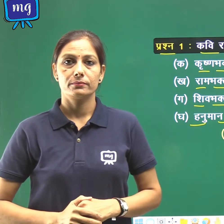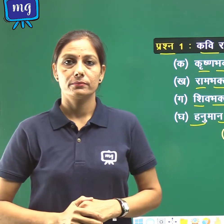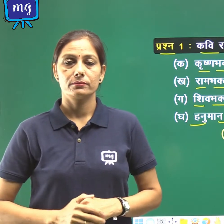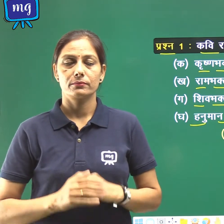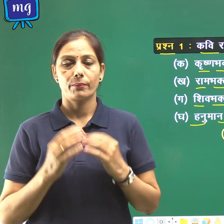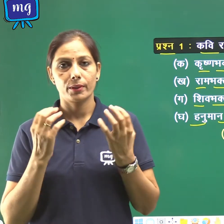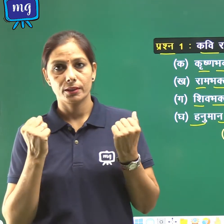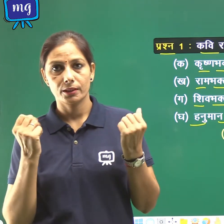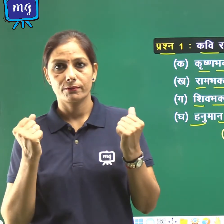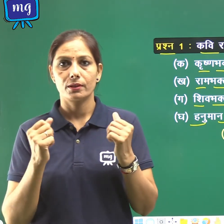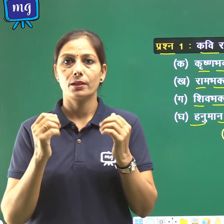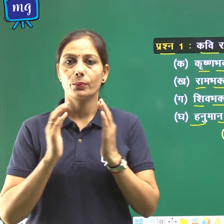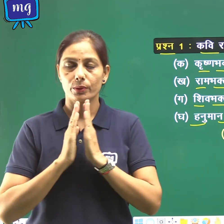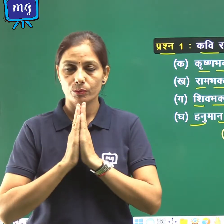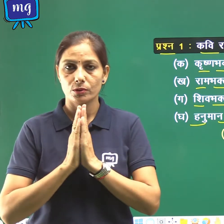भक्त थे।